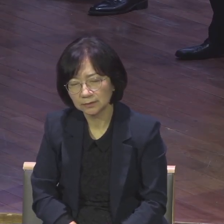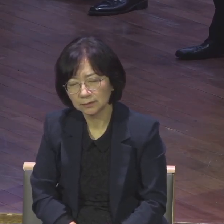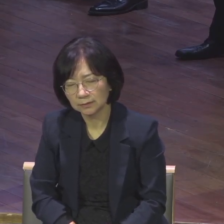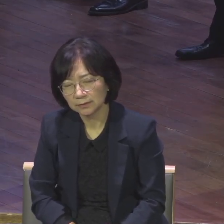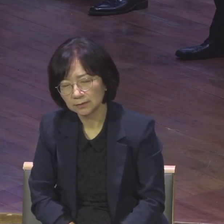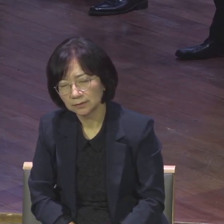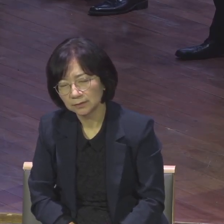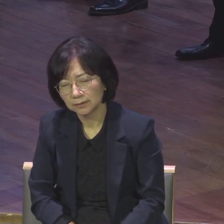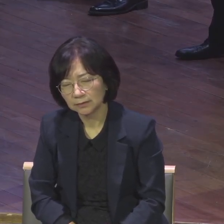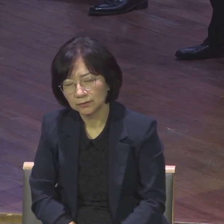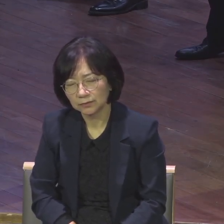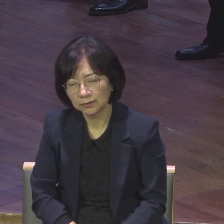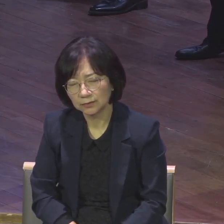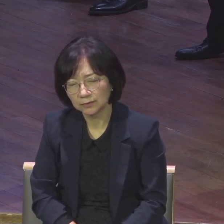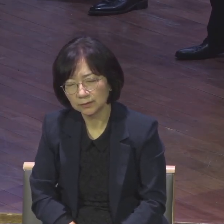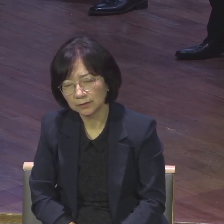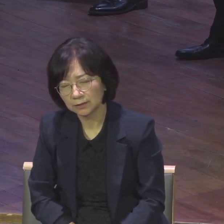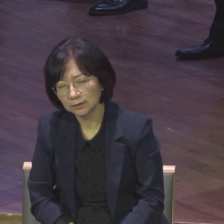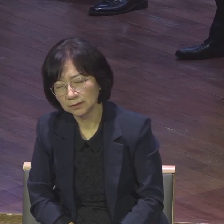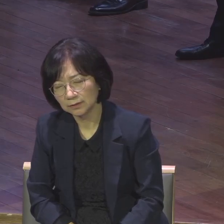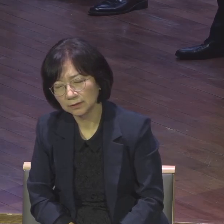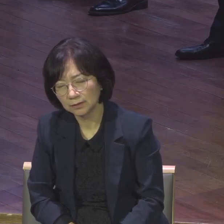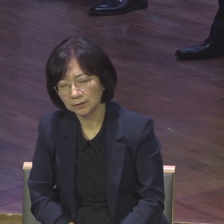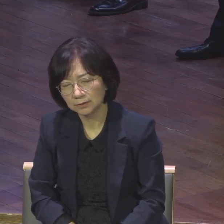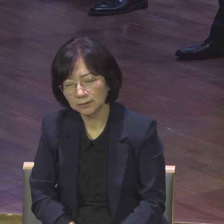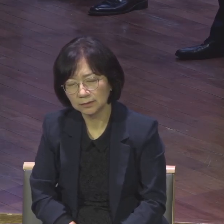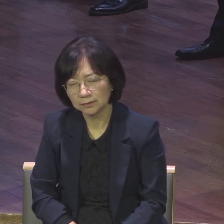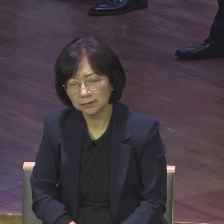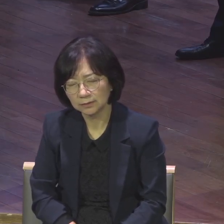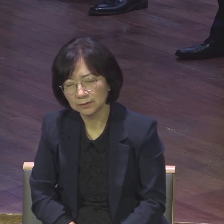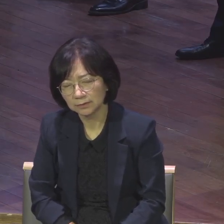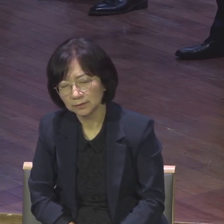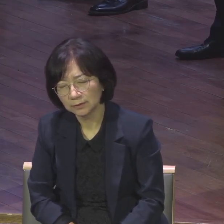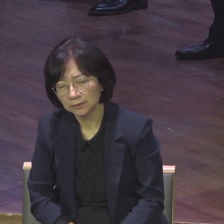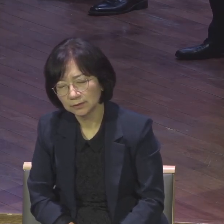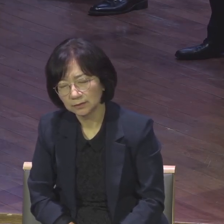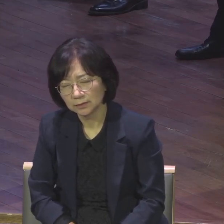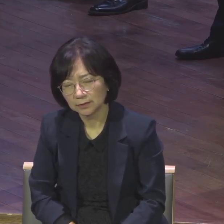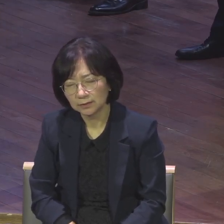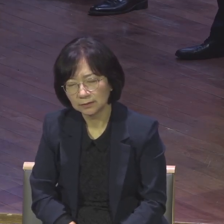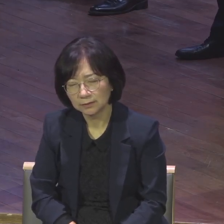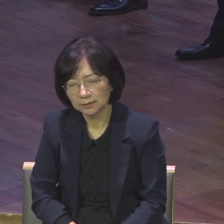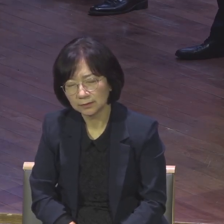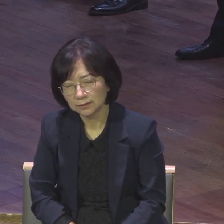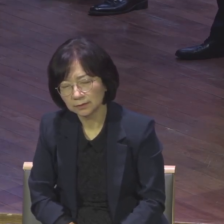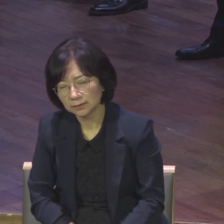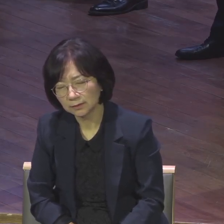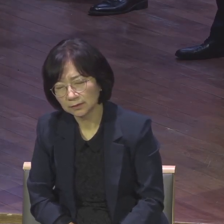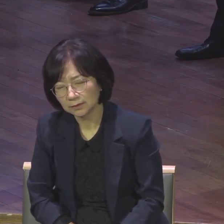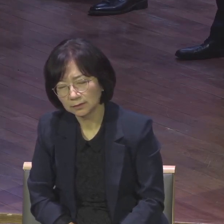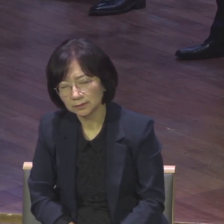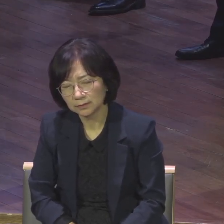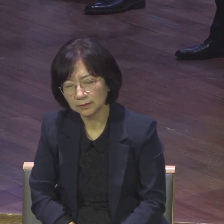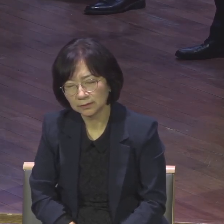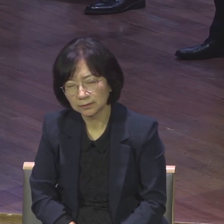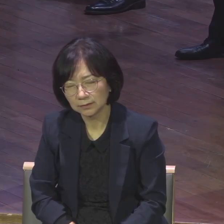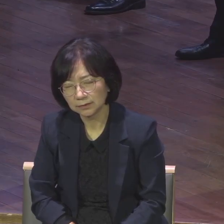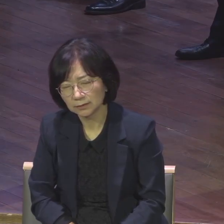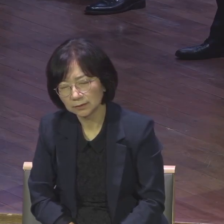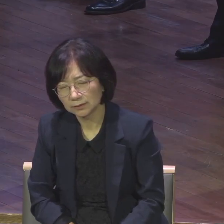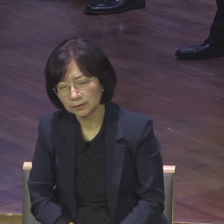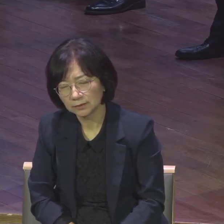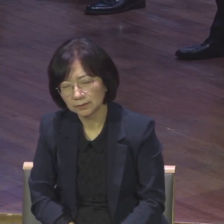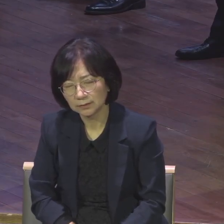하나님께서는 지금도 주 예수를 믿으면 너와 내 집이 구원을 받으라 약속하셨사오니 그 약속